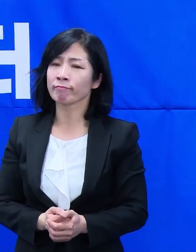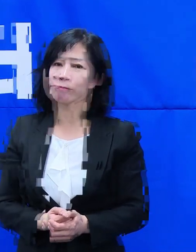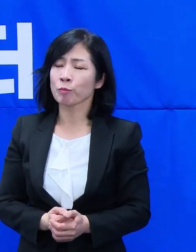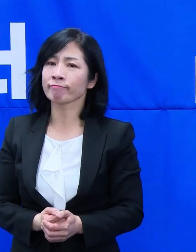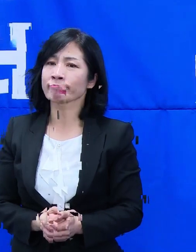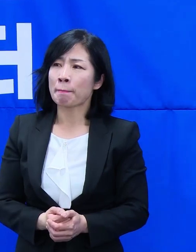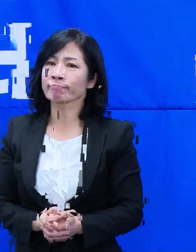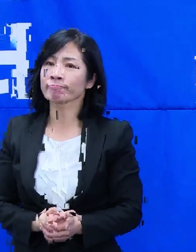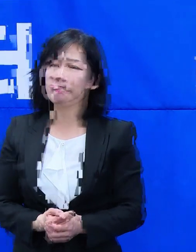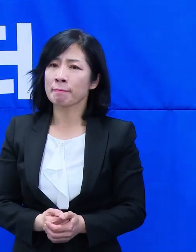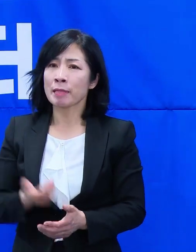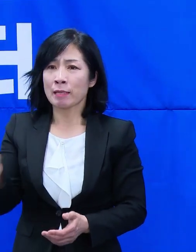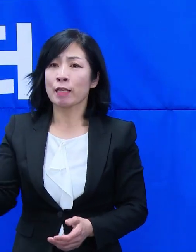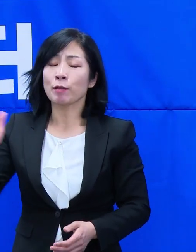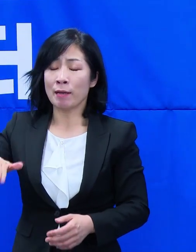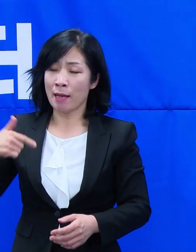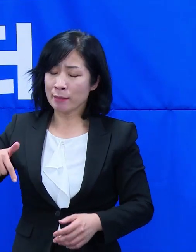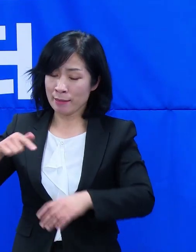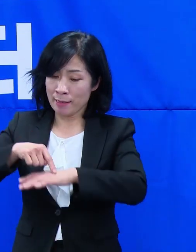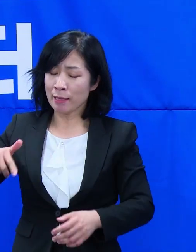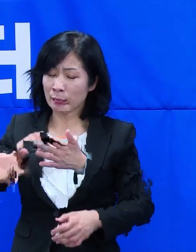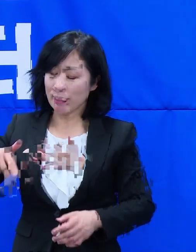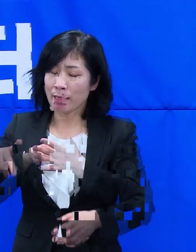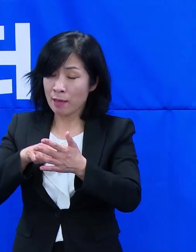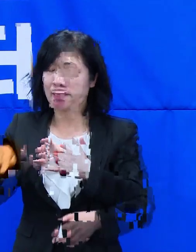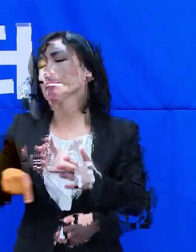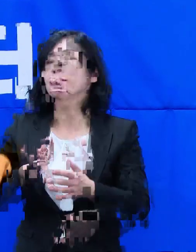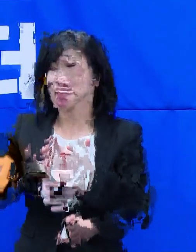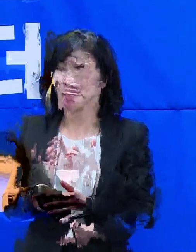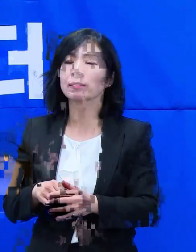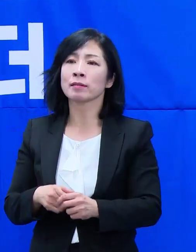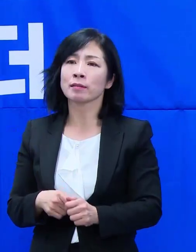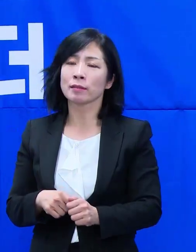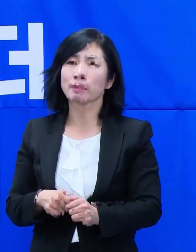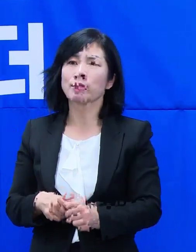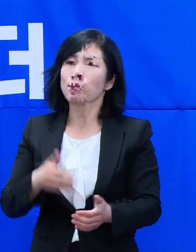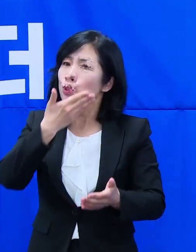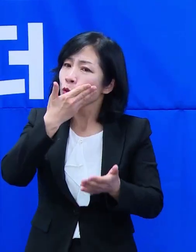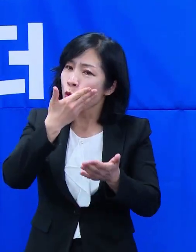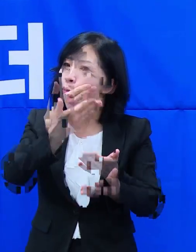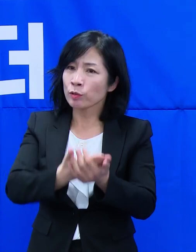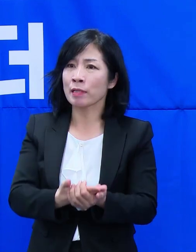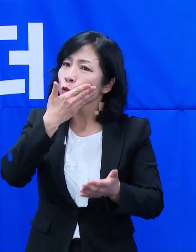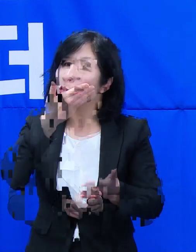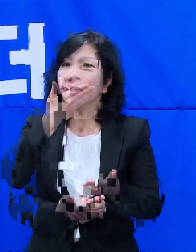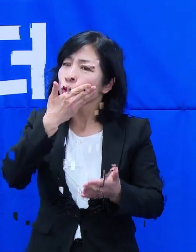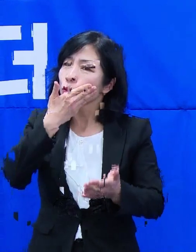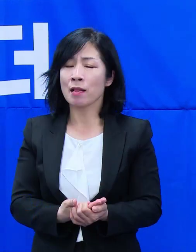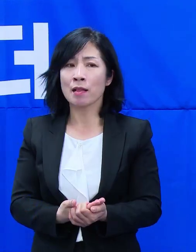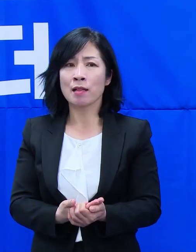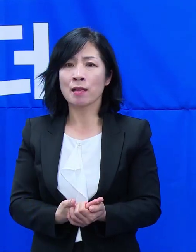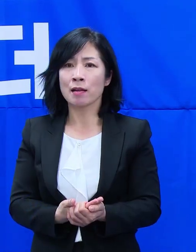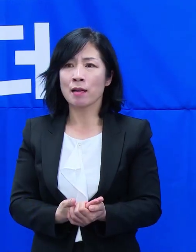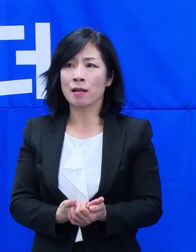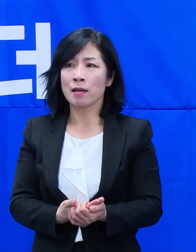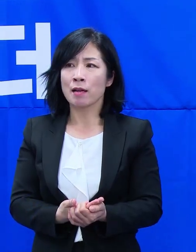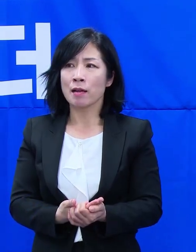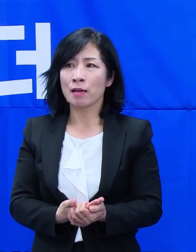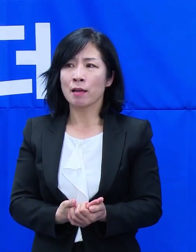다만 그래도 제 마음에는 너무나 이렇게 소중한 걸음이지만 그래도 어제 전화를